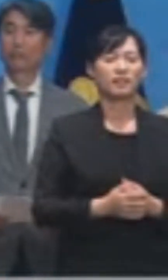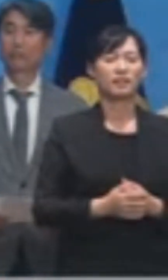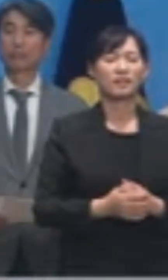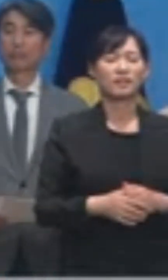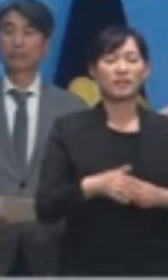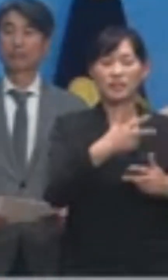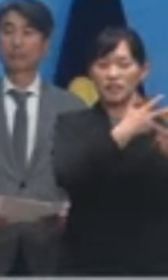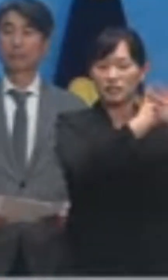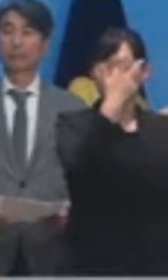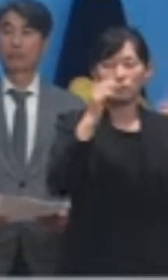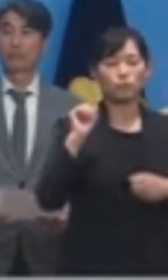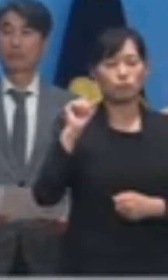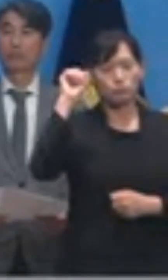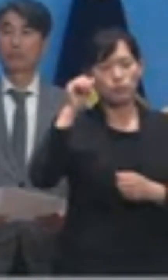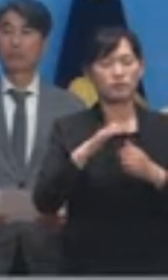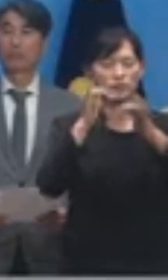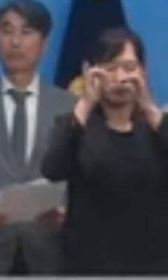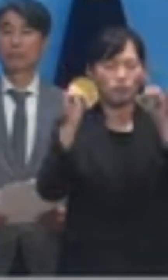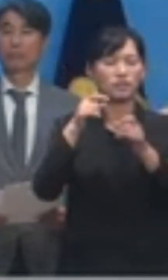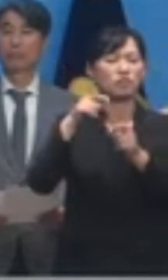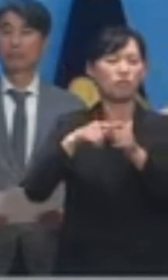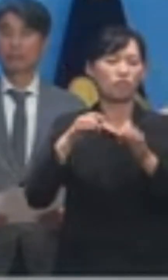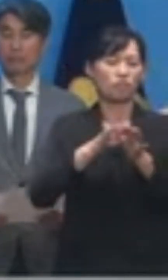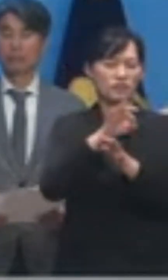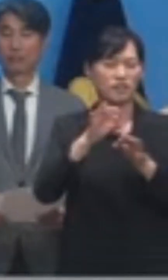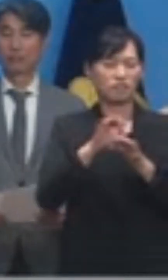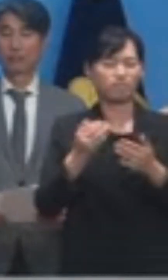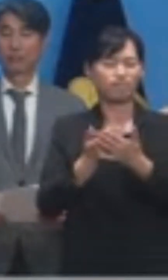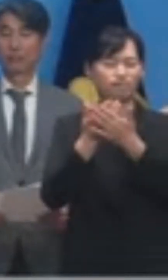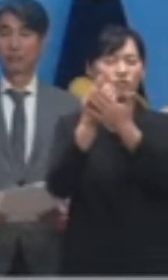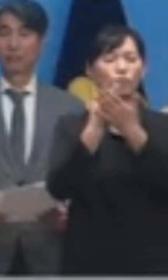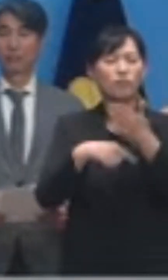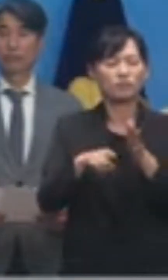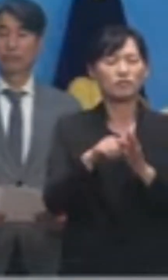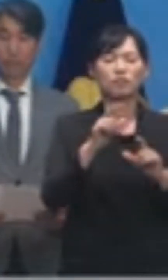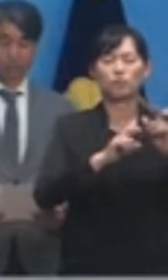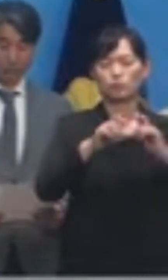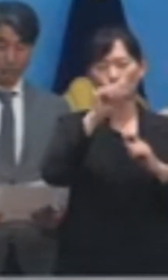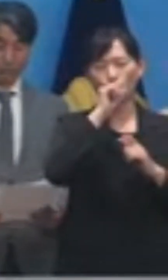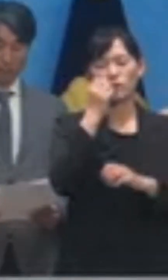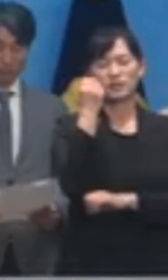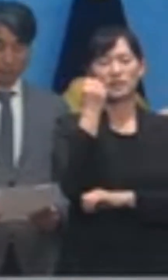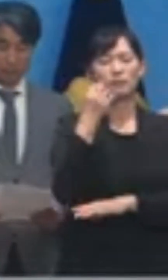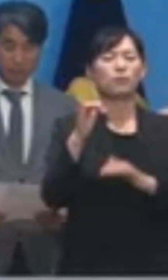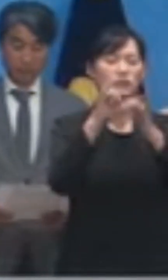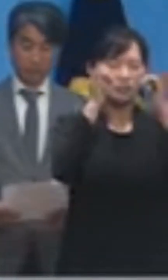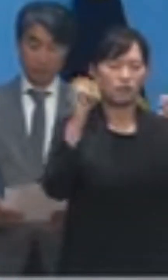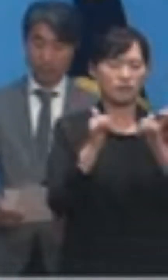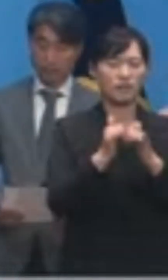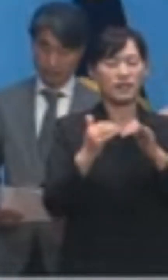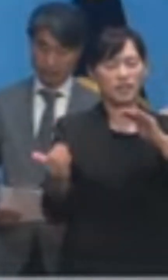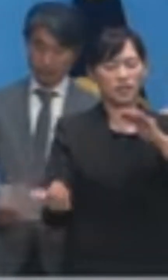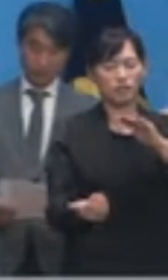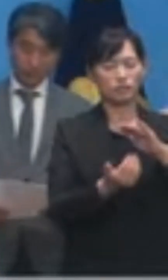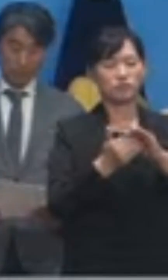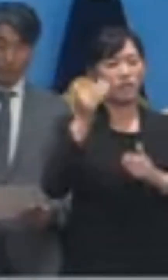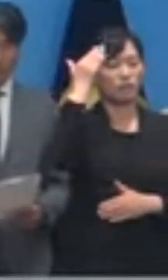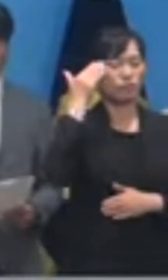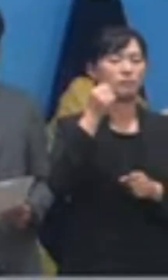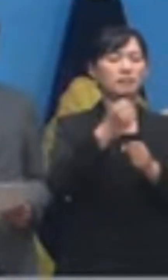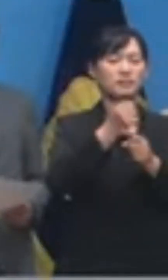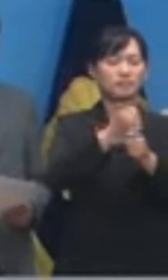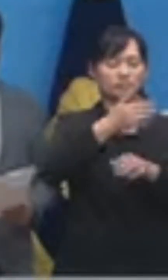저희 이재명 후보는 사회적 경제 활성화를 통해서 더 나은 기본사회가 실현되는 대한민국을 반드시 만들어낼